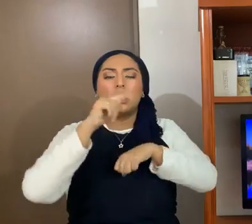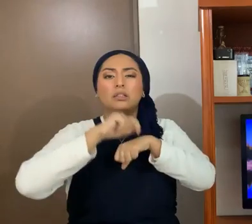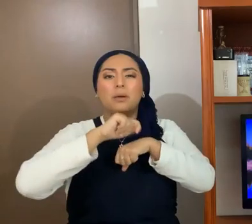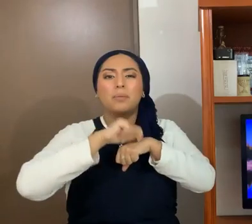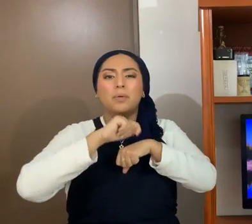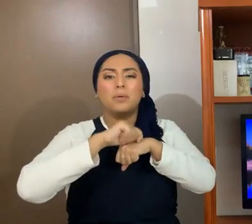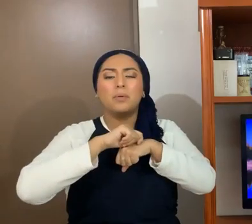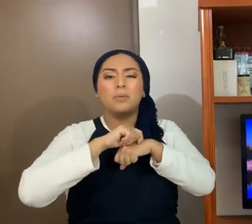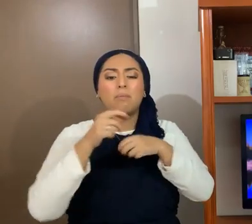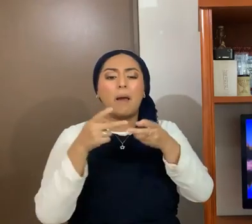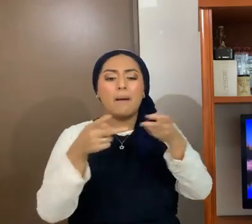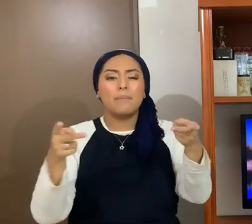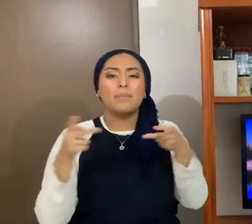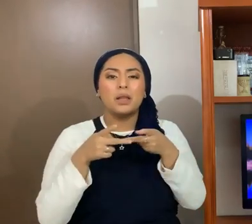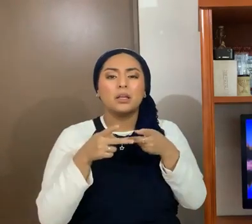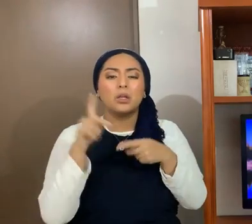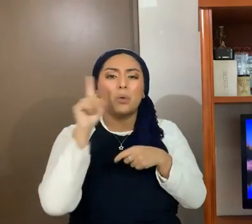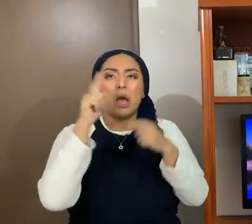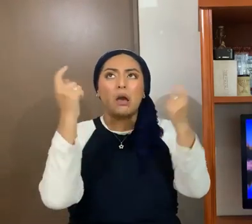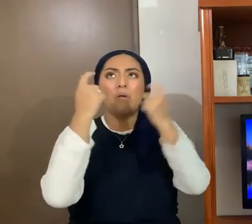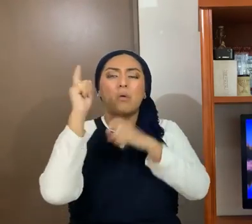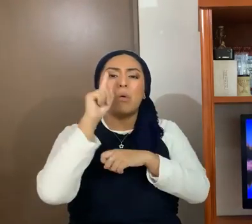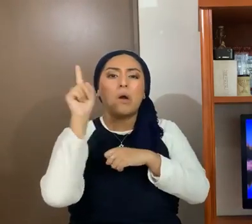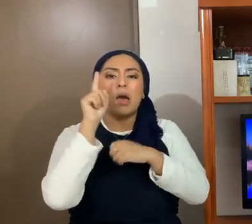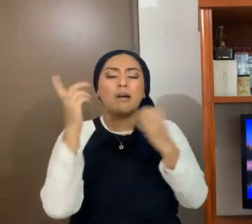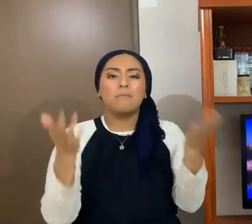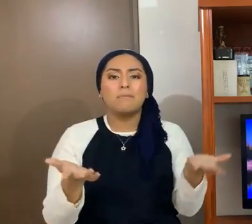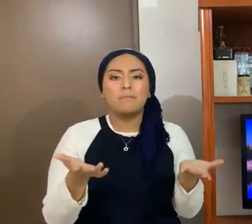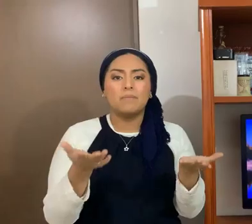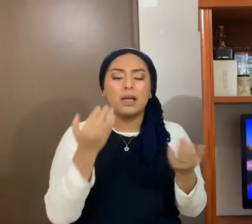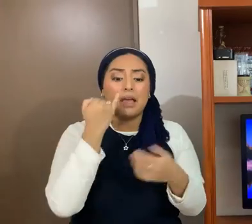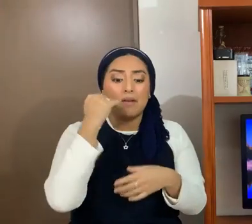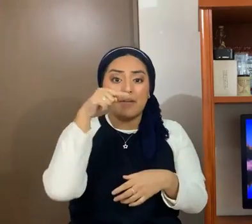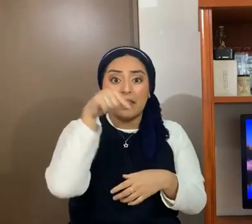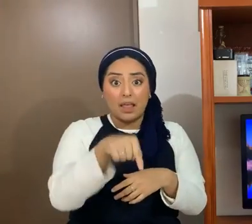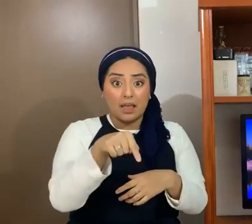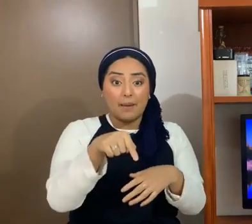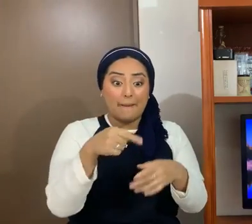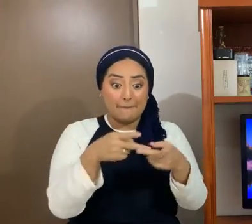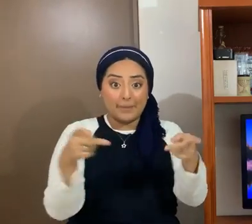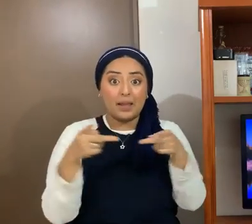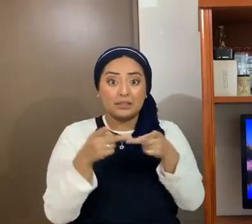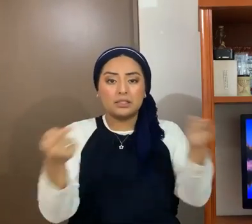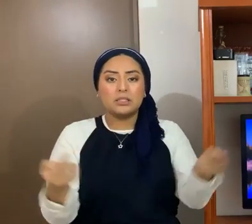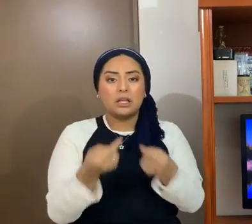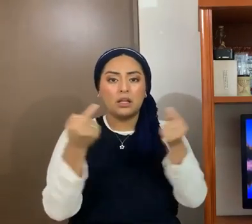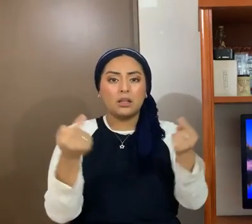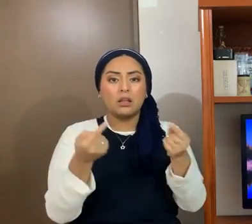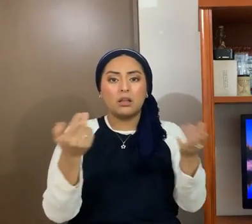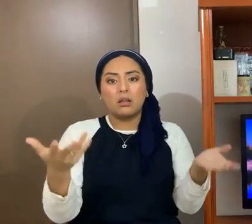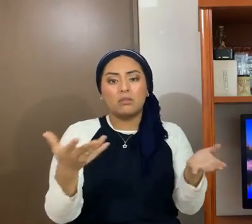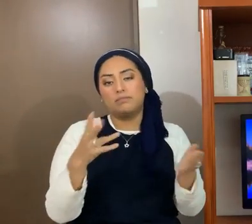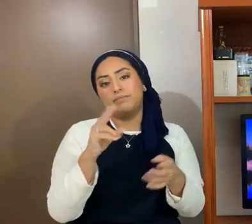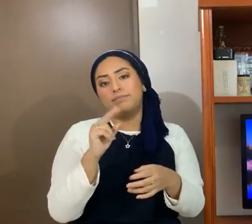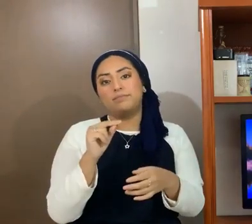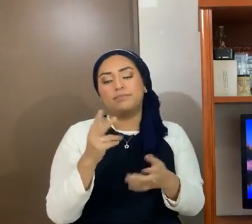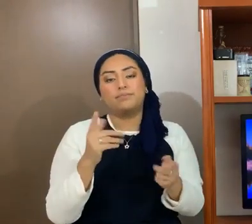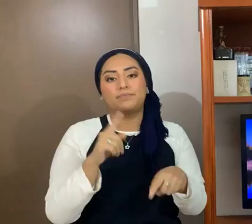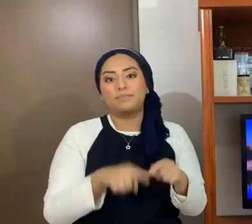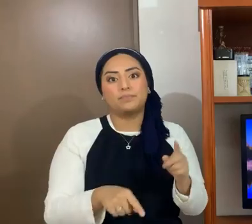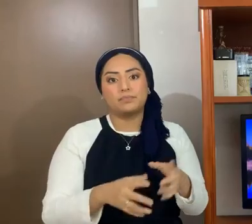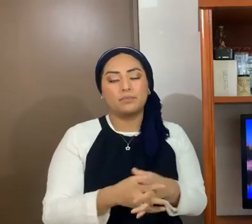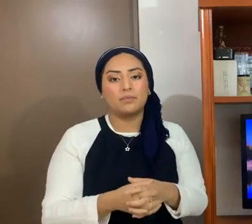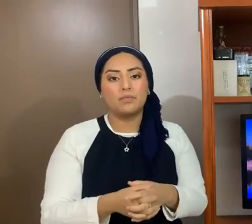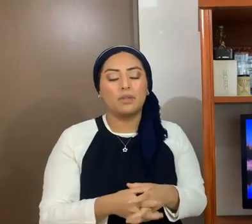un Mishkan, un lugar donde se le adorara, si en ese lugar se pecara o si en ese lugar no se guardara el Shabbat? No tendría caso.